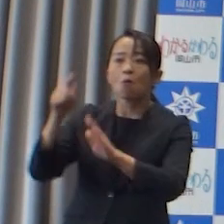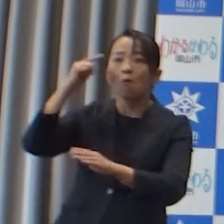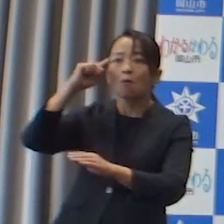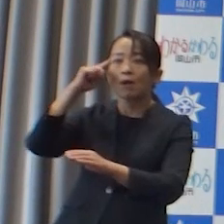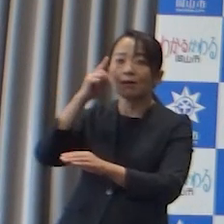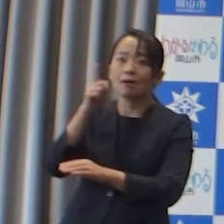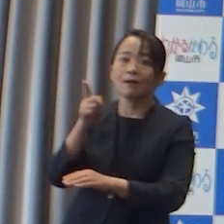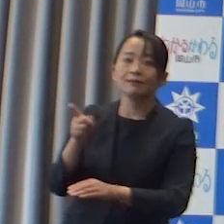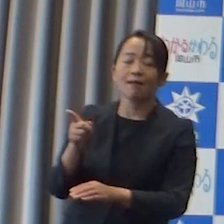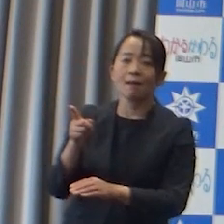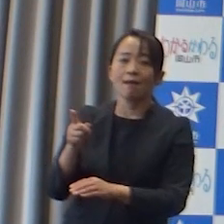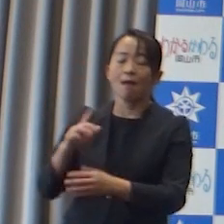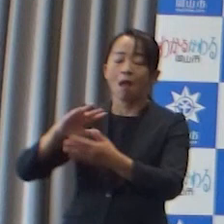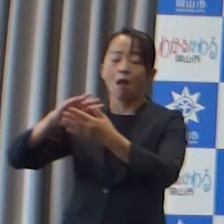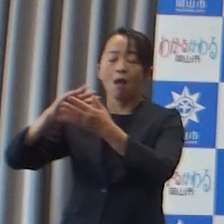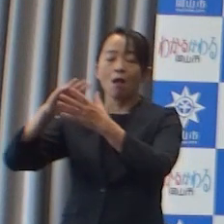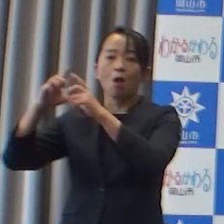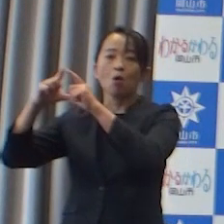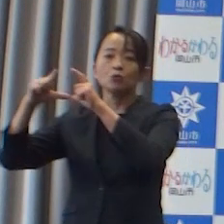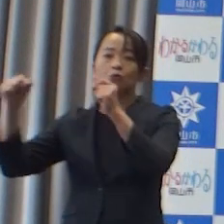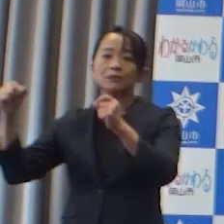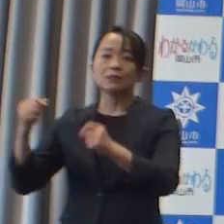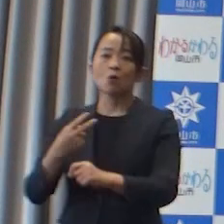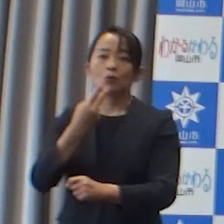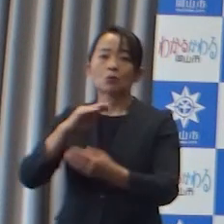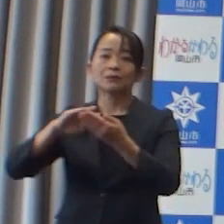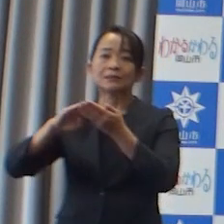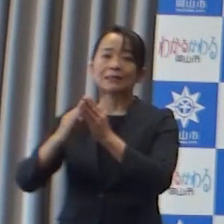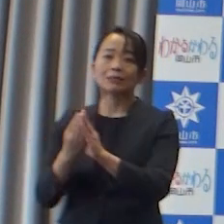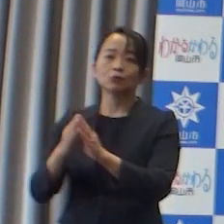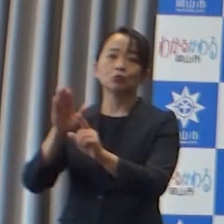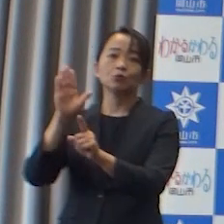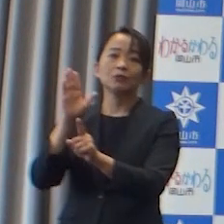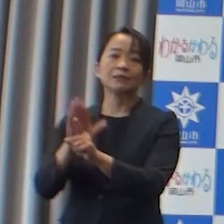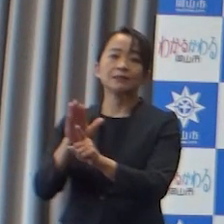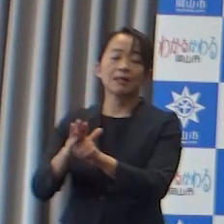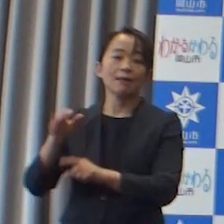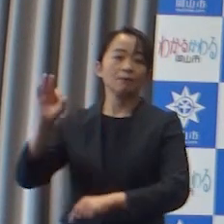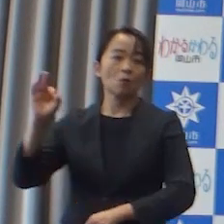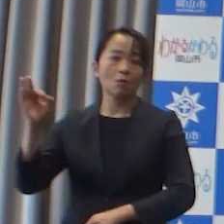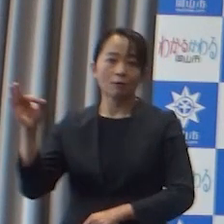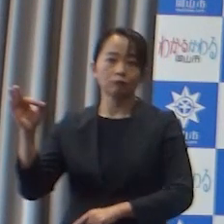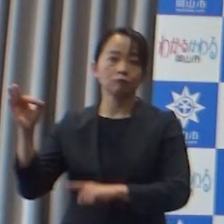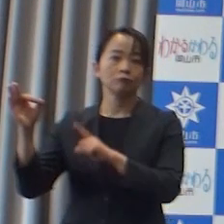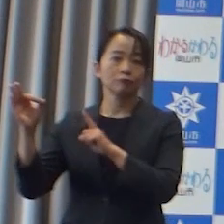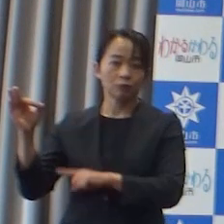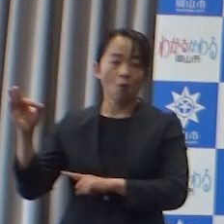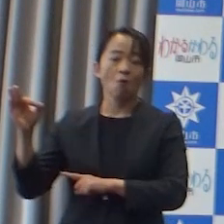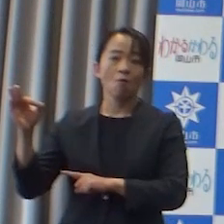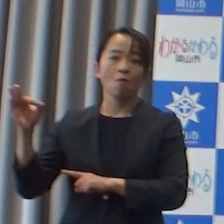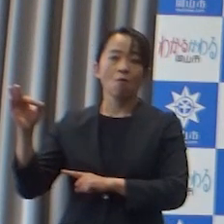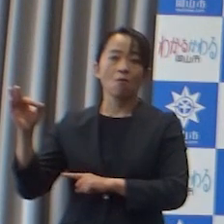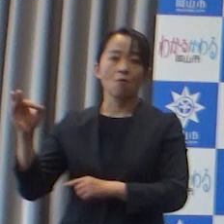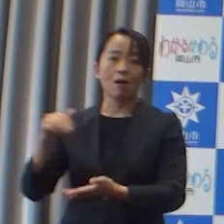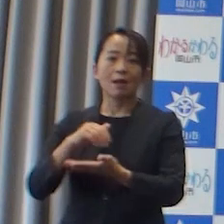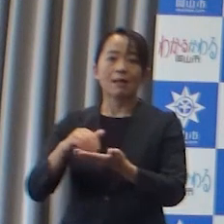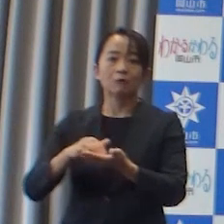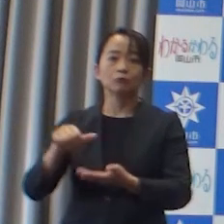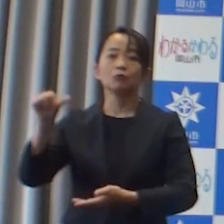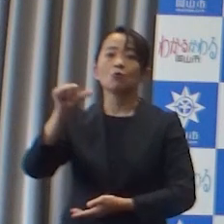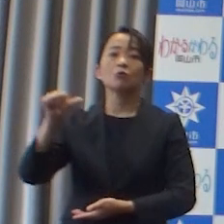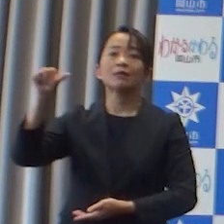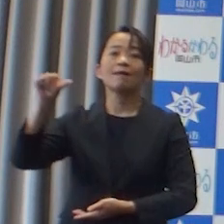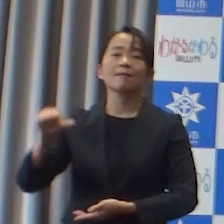ると国の都市ガス支援の額が約5000